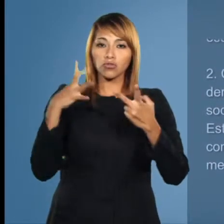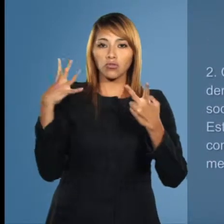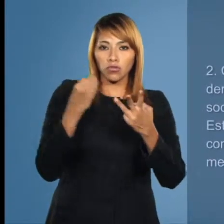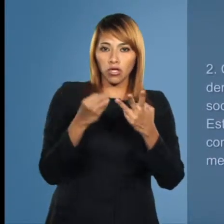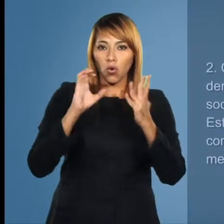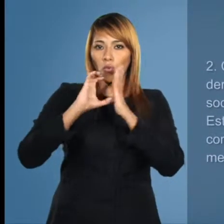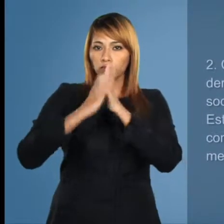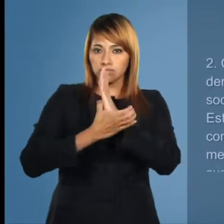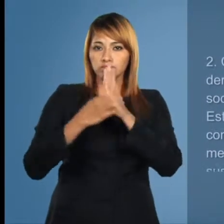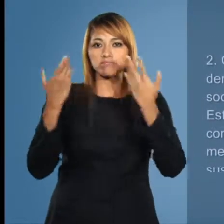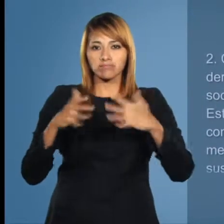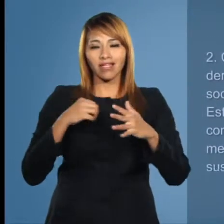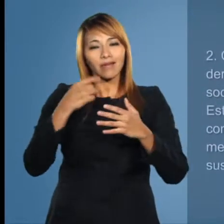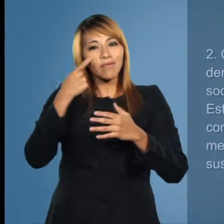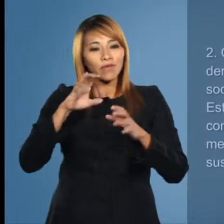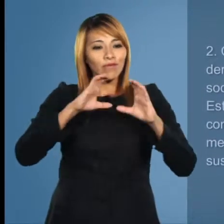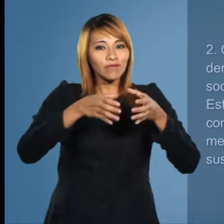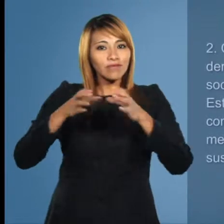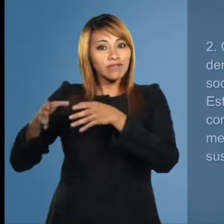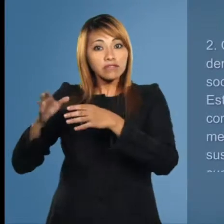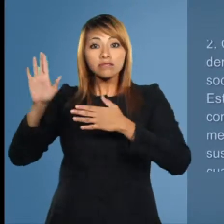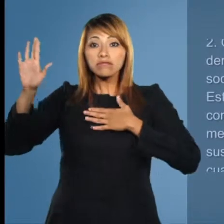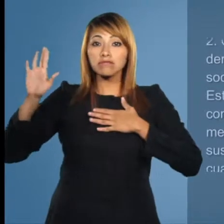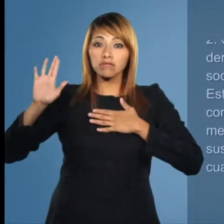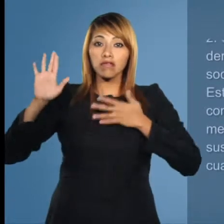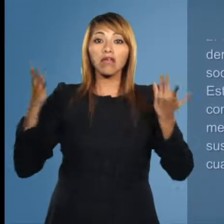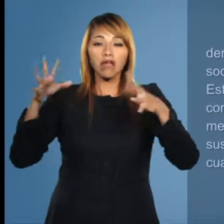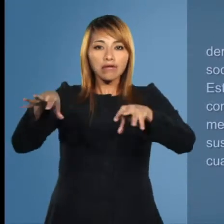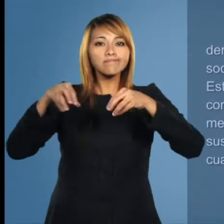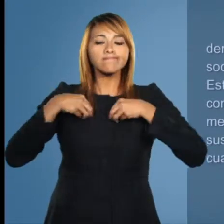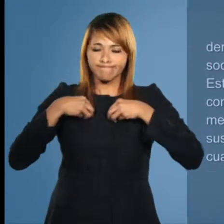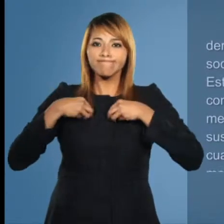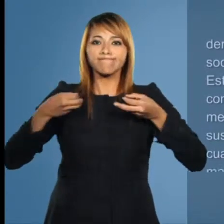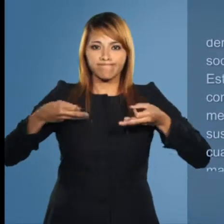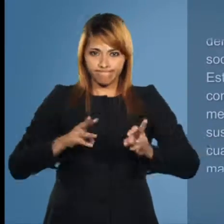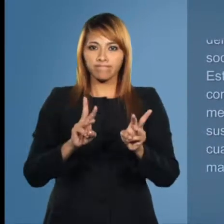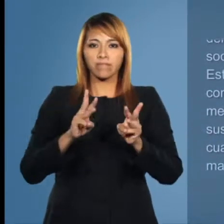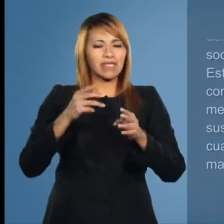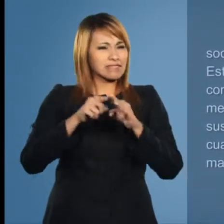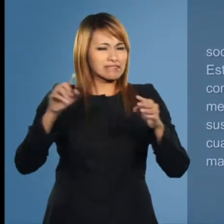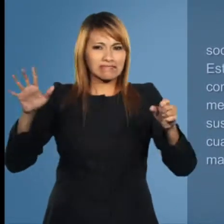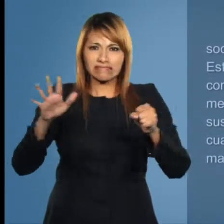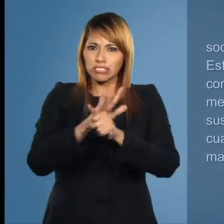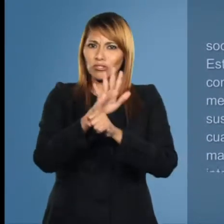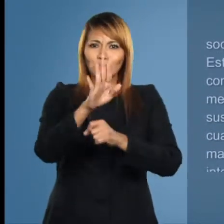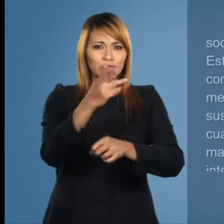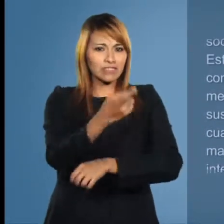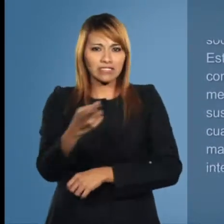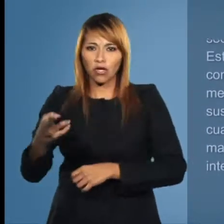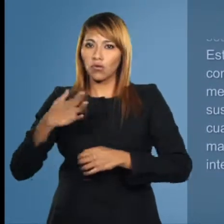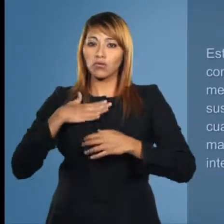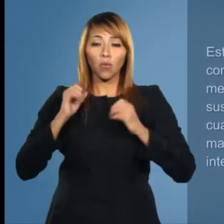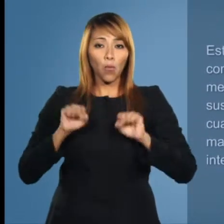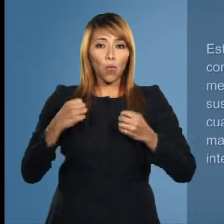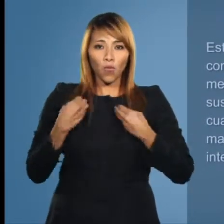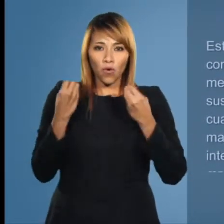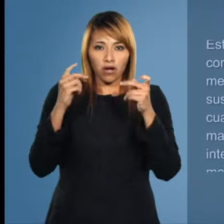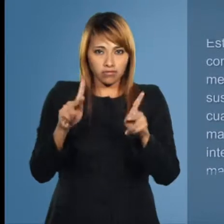culturales, los Estados partes se comprometen a adoptar medidas hasta el máximo de sus recursos disponibles y, cuando sea